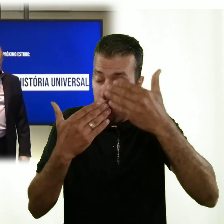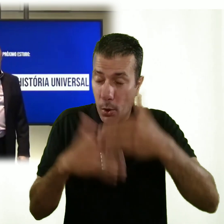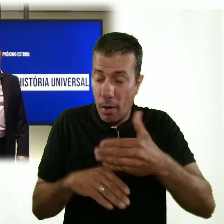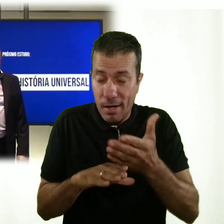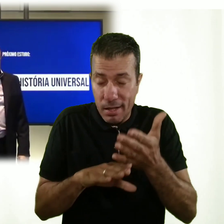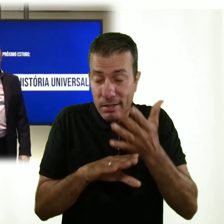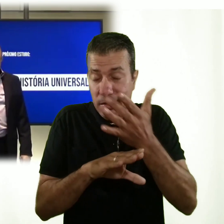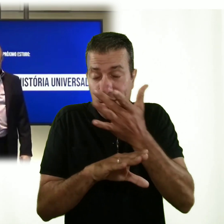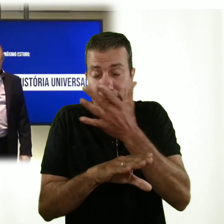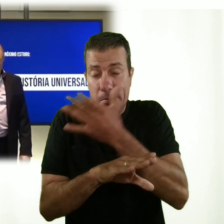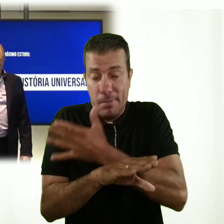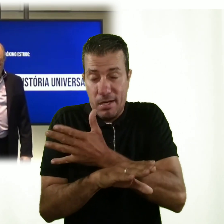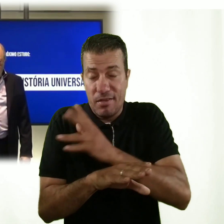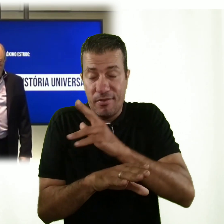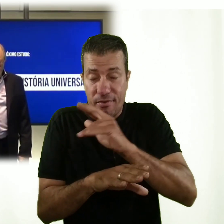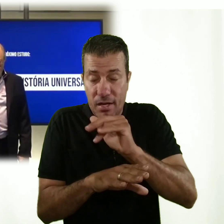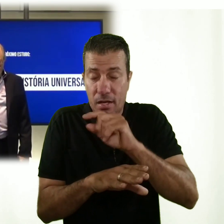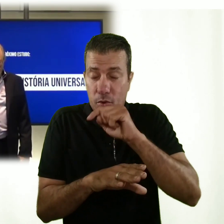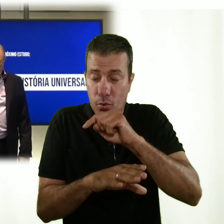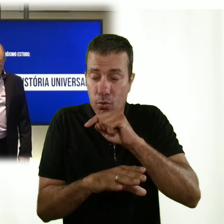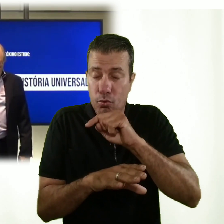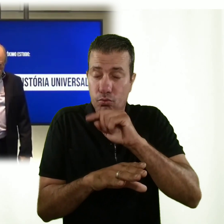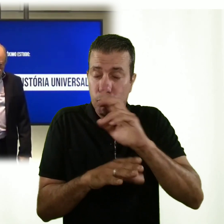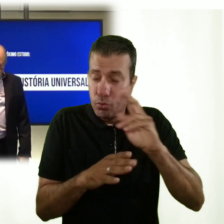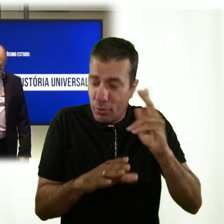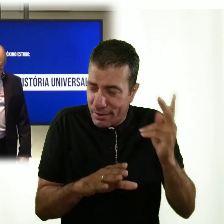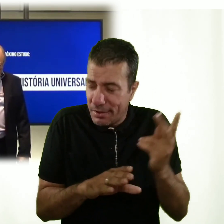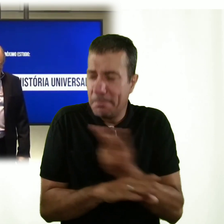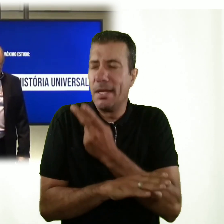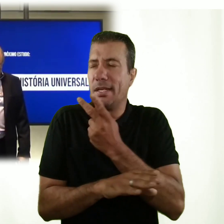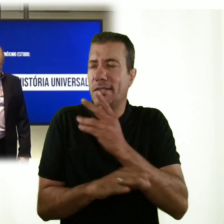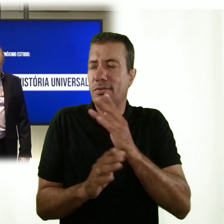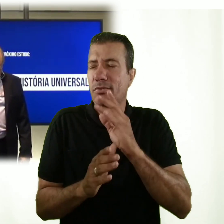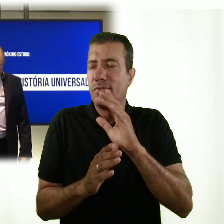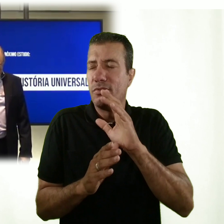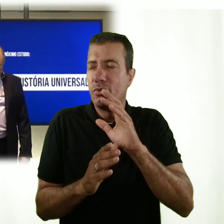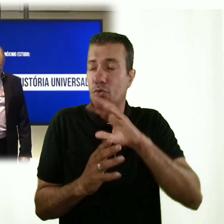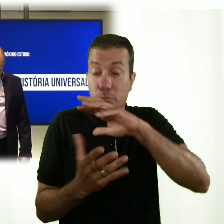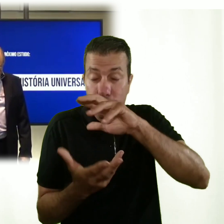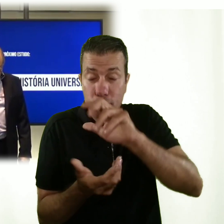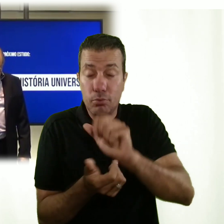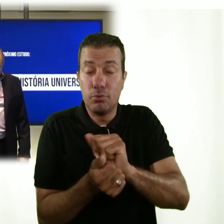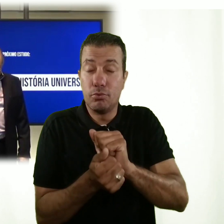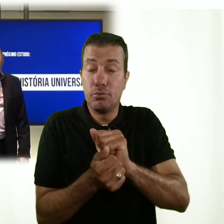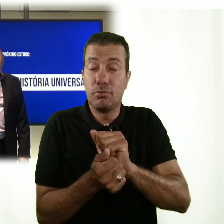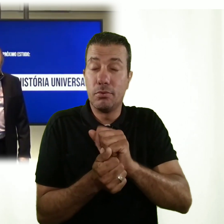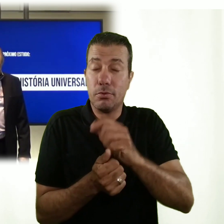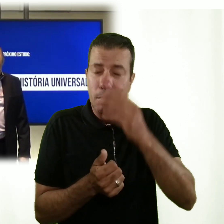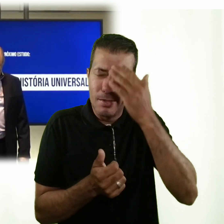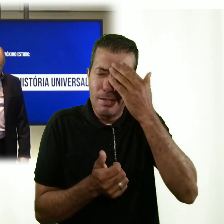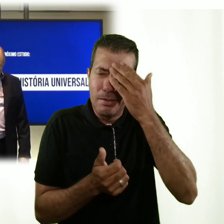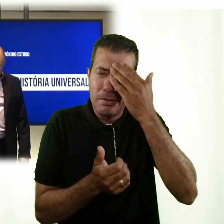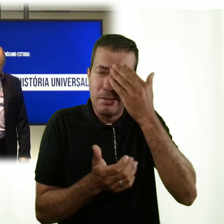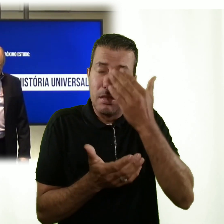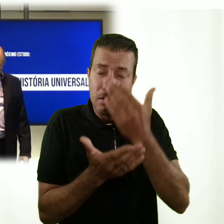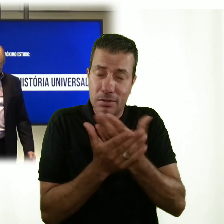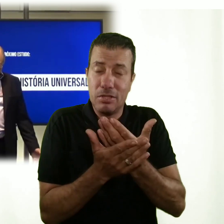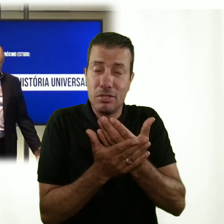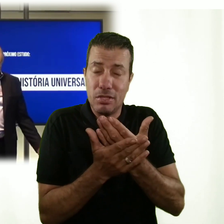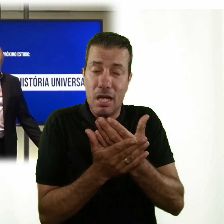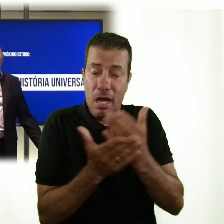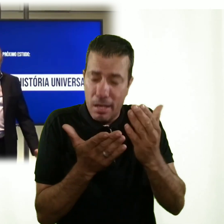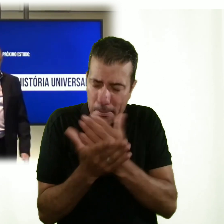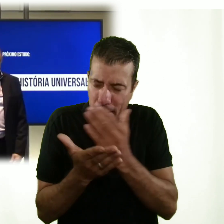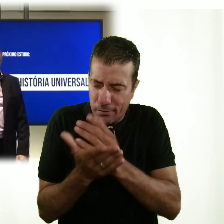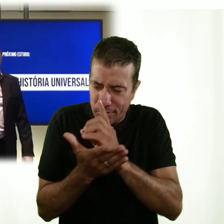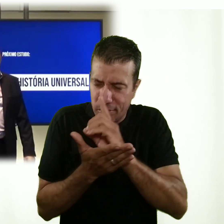antecipações que o Senhor colocaria nele, para que quando as coisas aqui escritas acontecessem, nós pudéssemos ganhar confiança neste livro e no